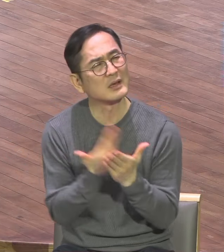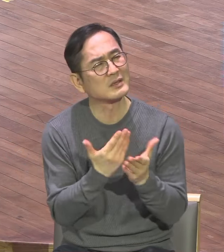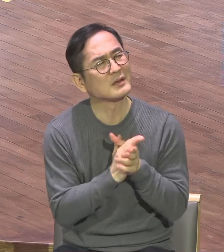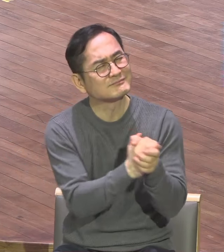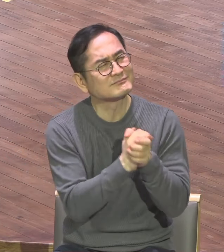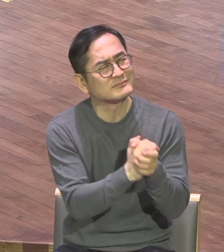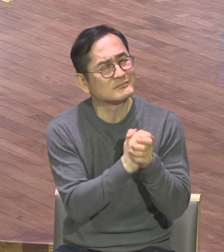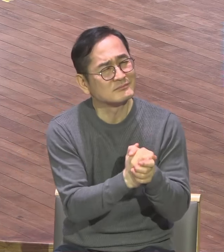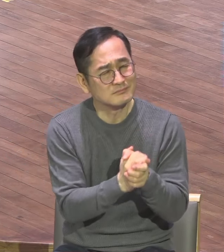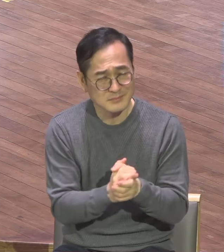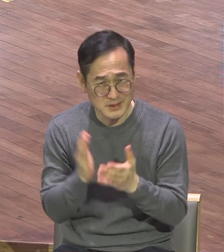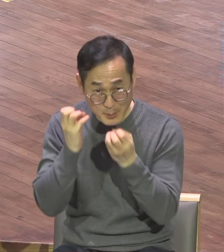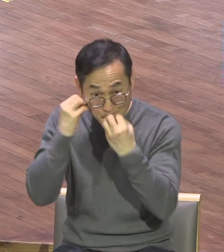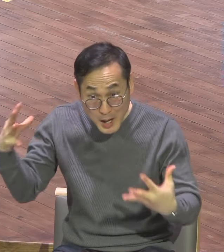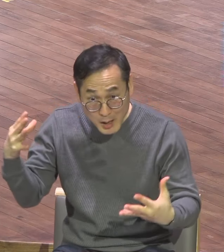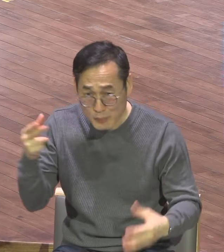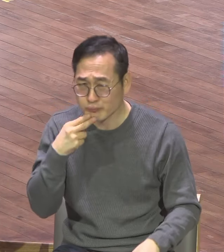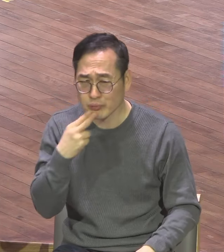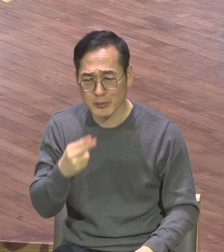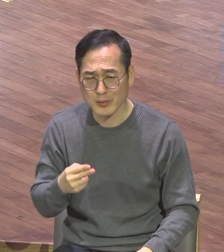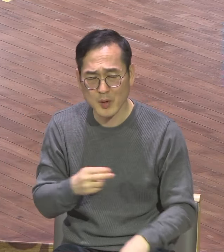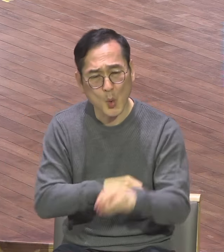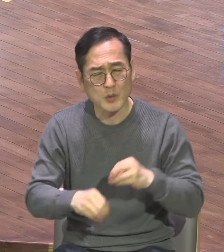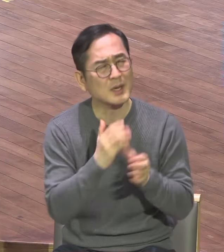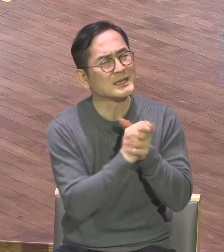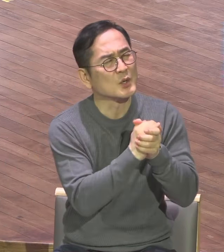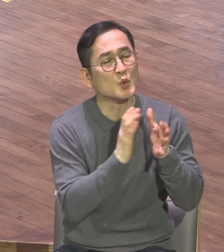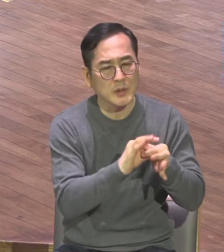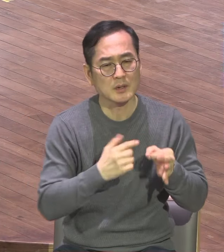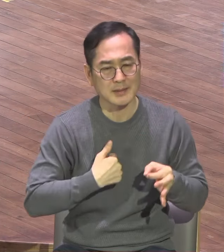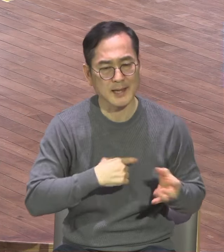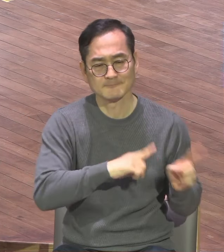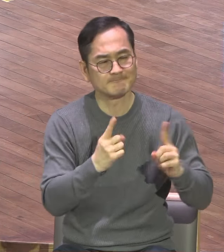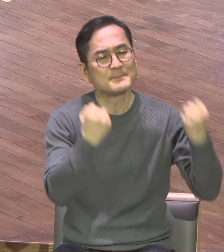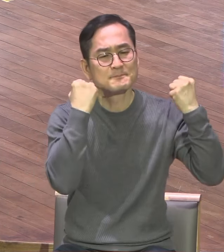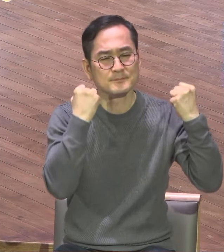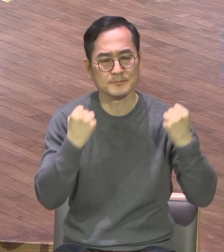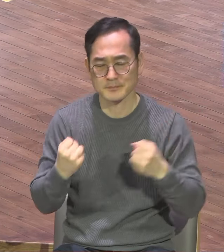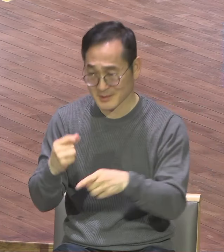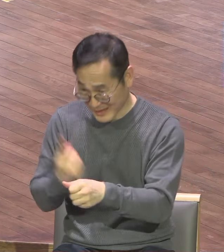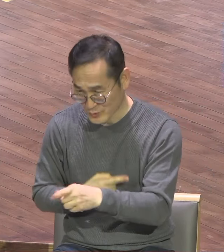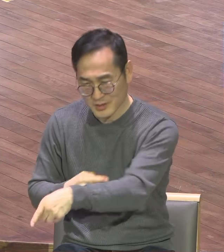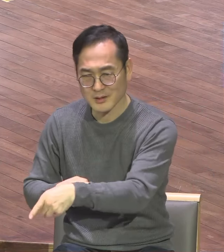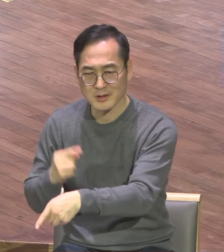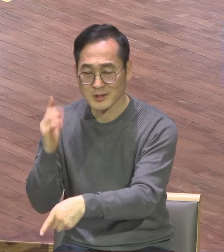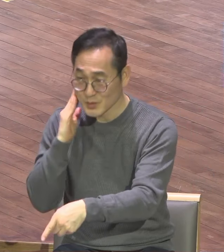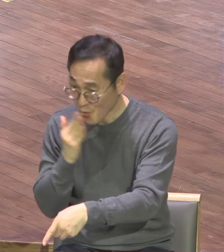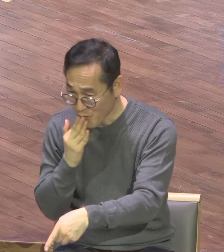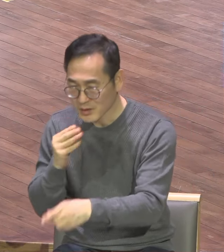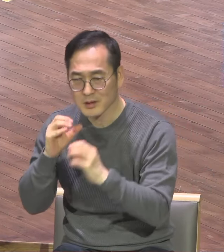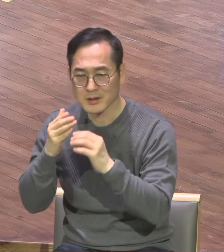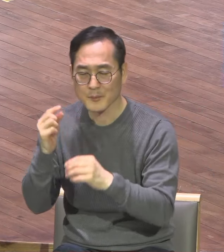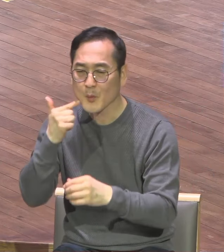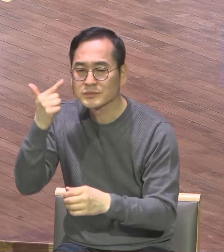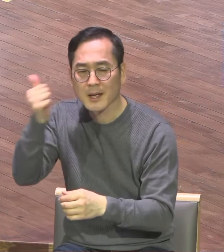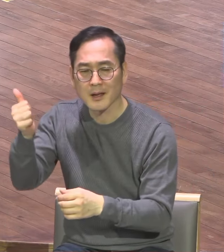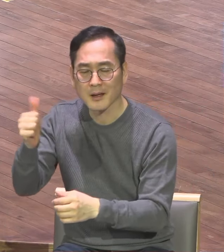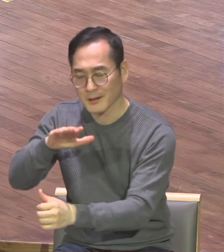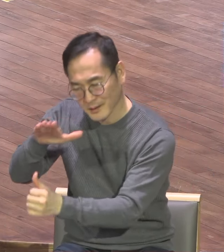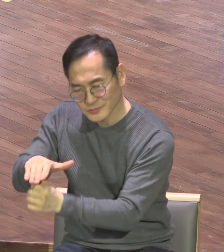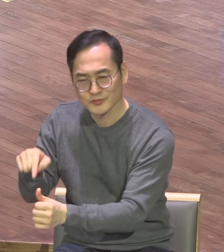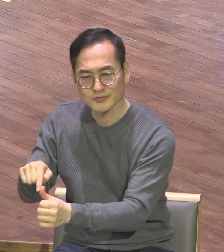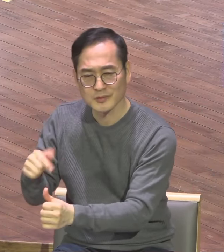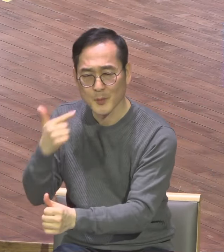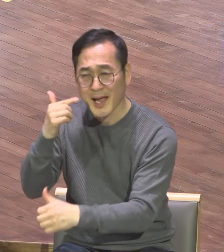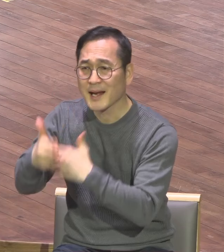안 됐지만은 하나님 나를 강하게 하시고 우리 아들도 하나님께 쓰임받게 하시고 나도 쓰임받게 하시고 아멘. 하나님 하신